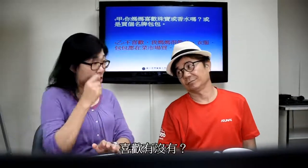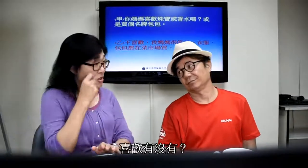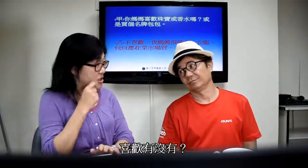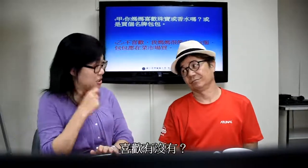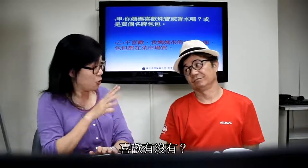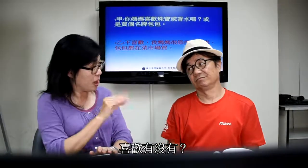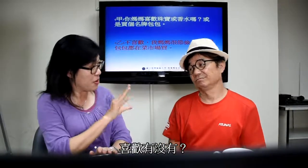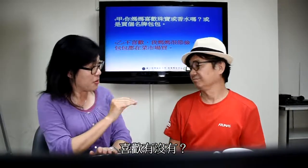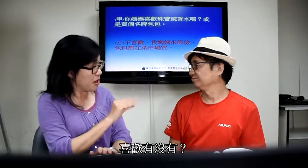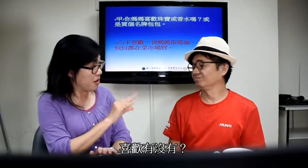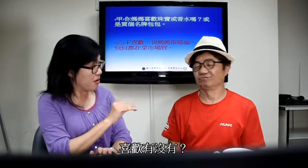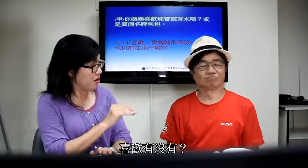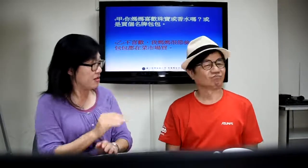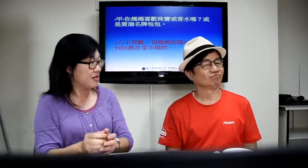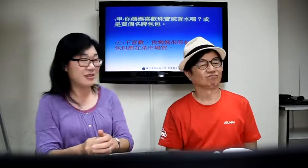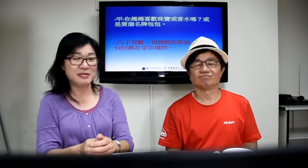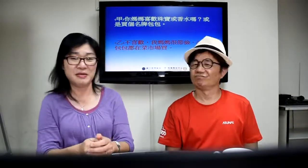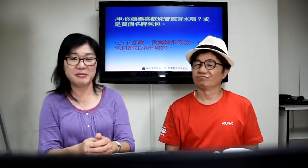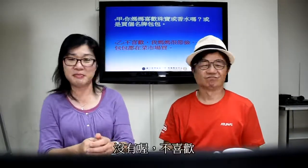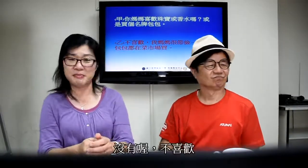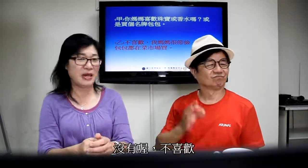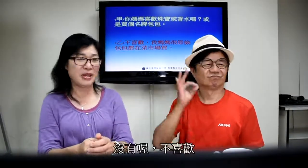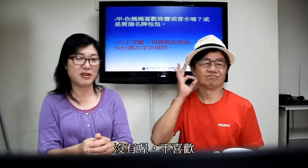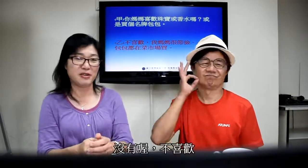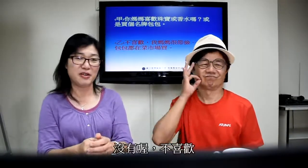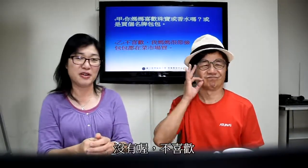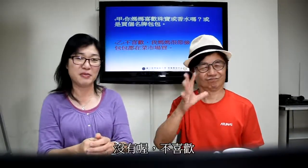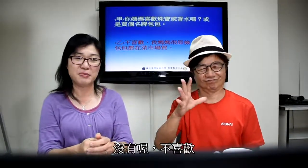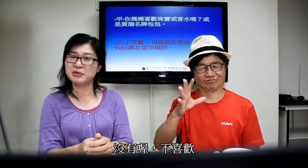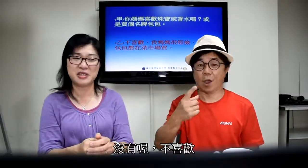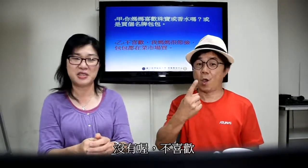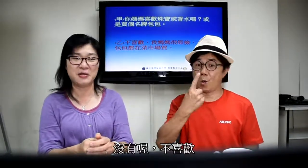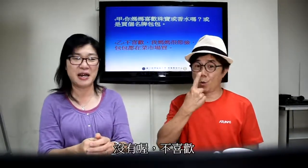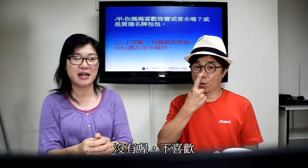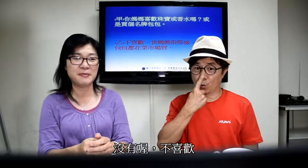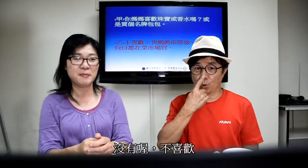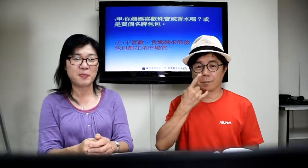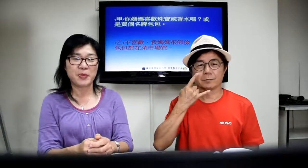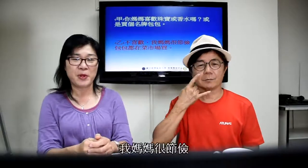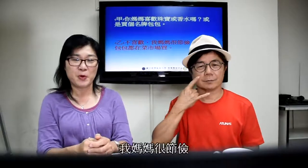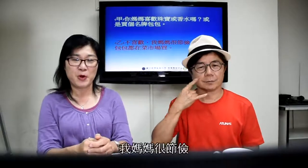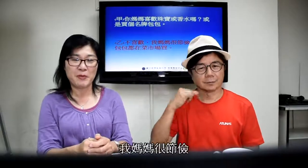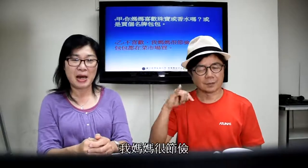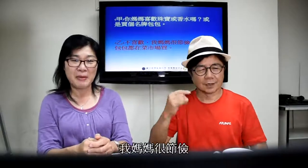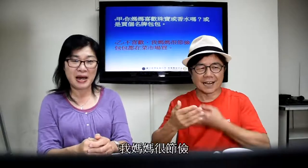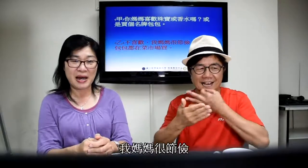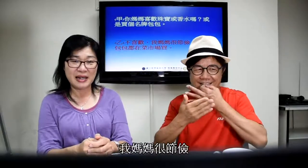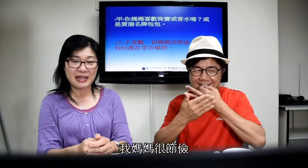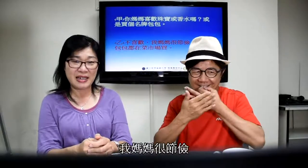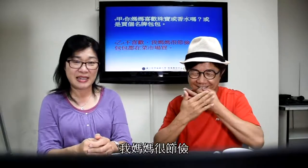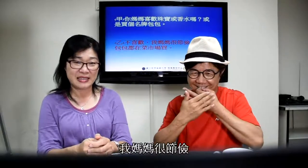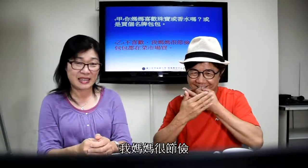喜欢有没有？没有，不喜欢。我妈妈很节